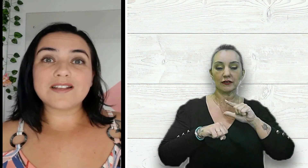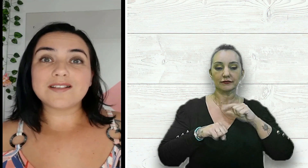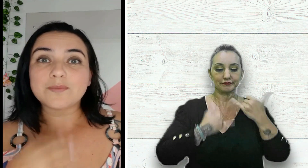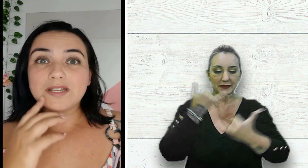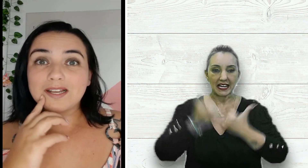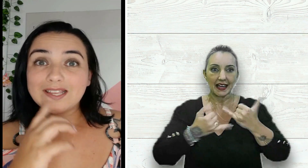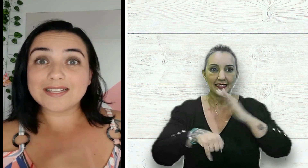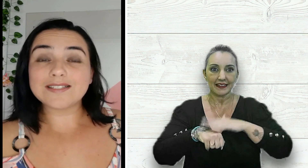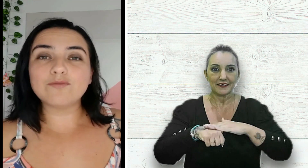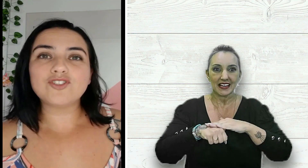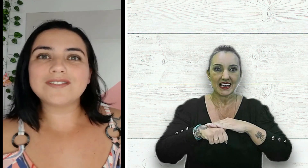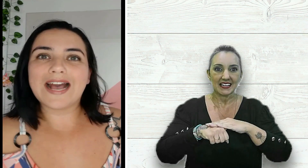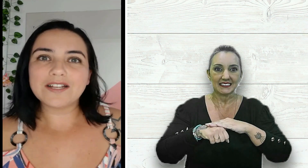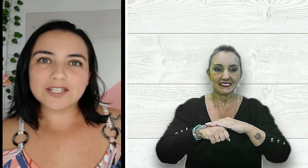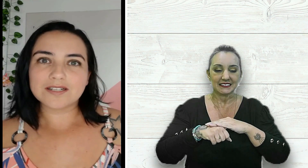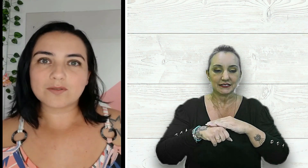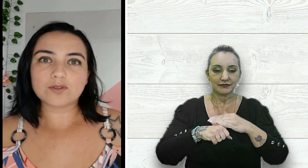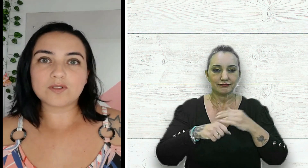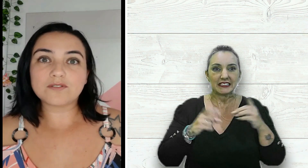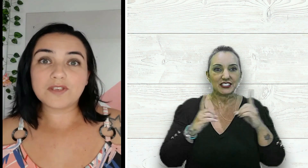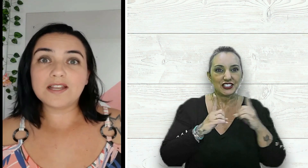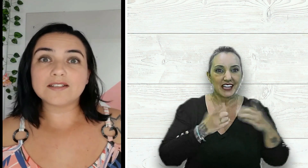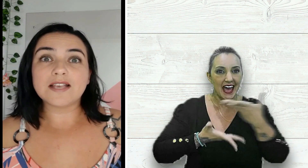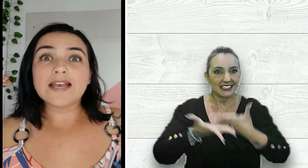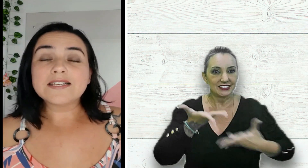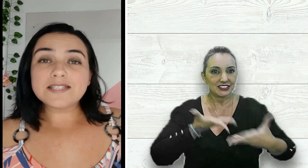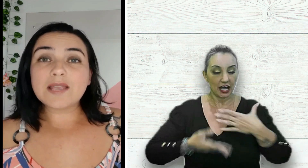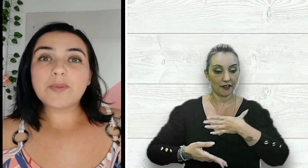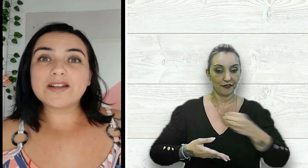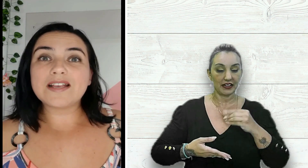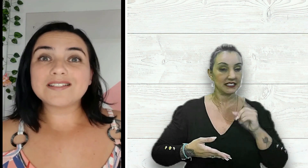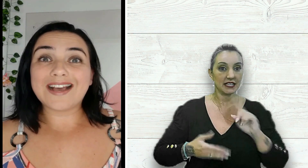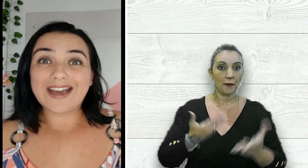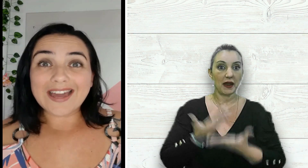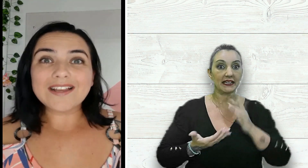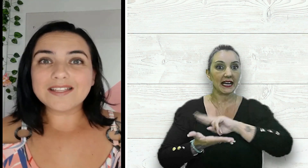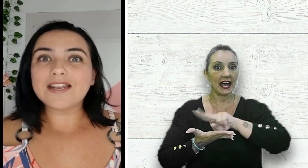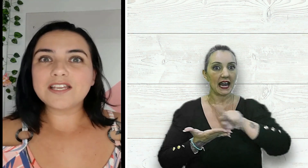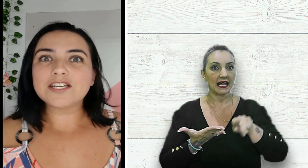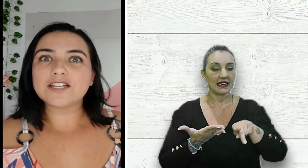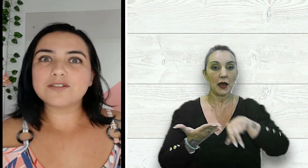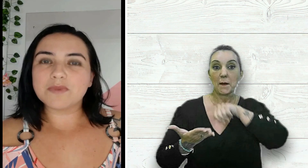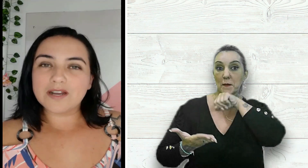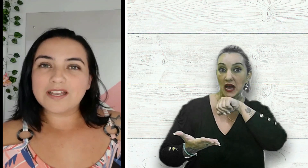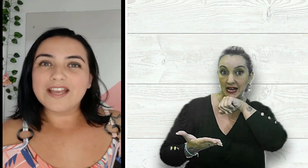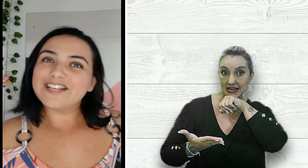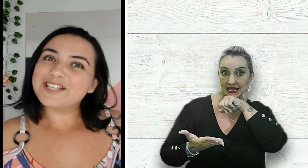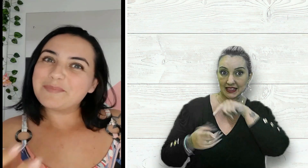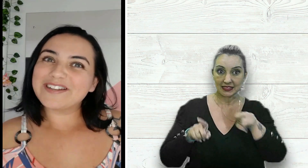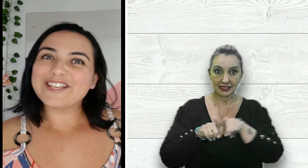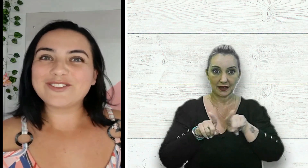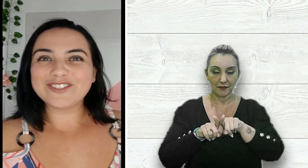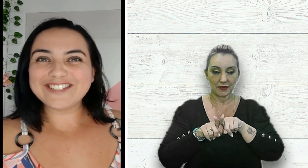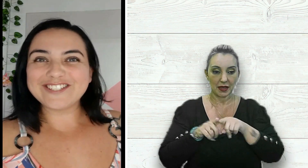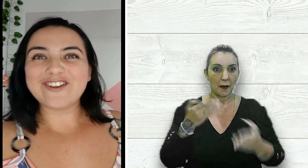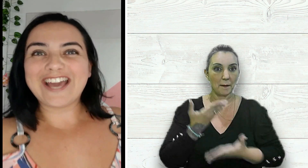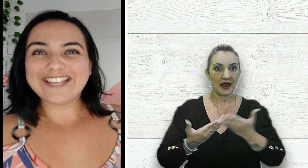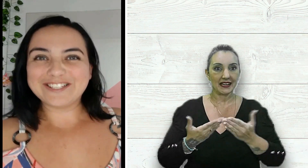essas brincadeiras tão didáticas com as suas filhas, sem perder essa característica de mãe e sem perder todo esse seu